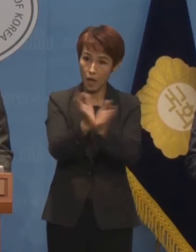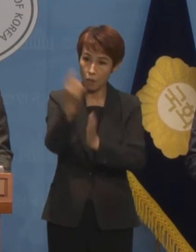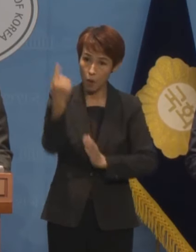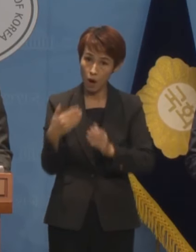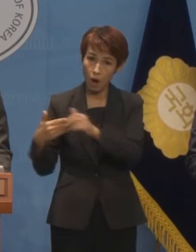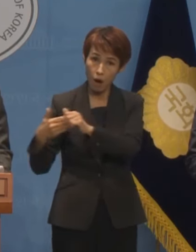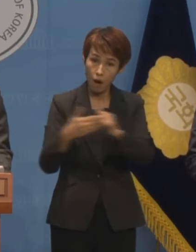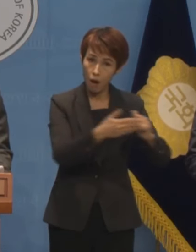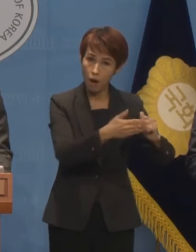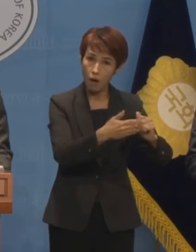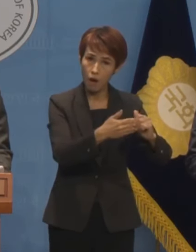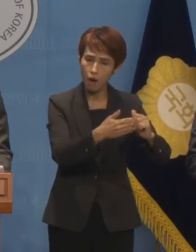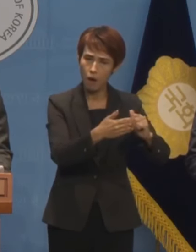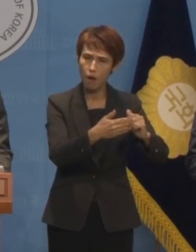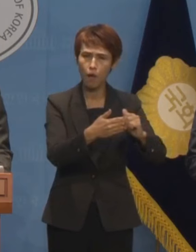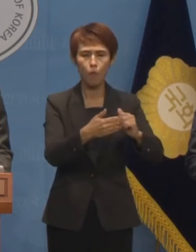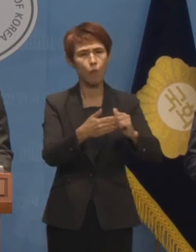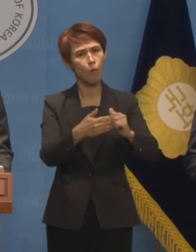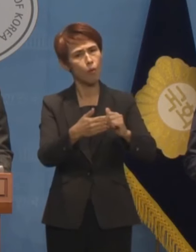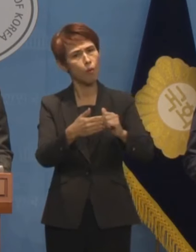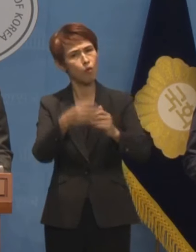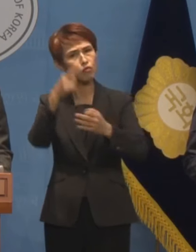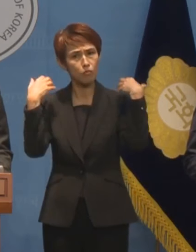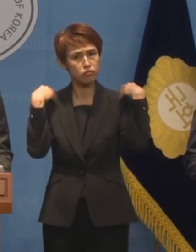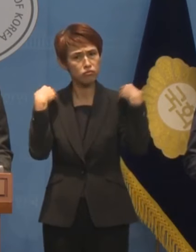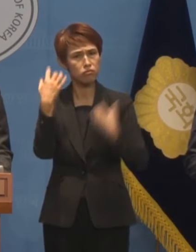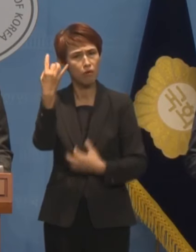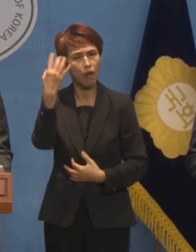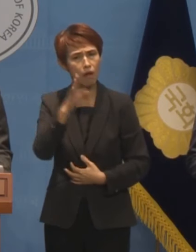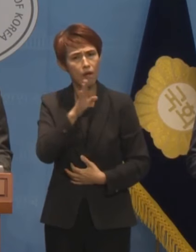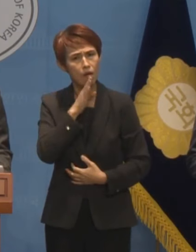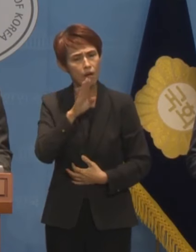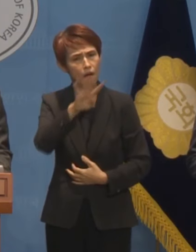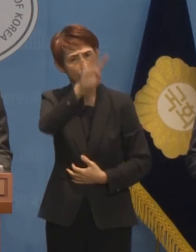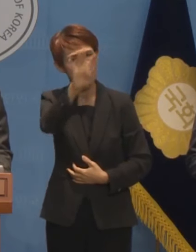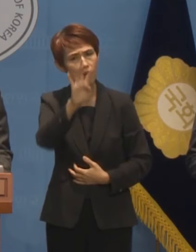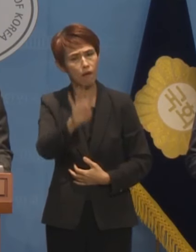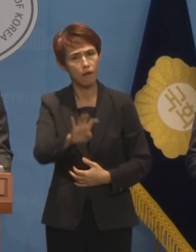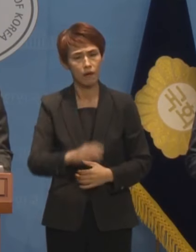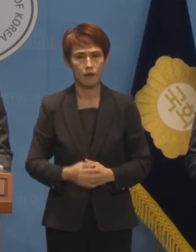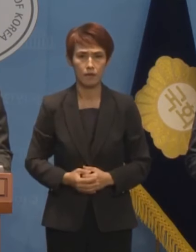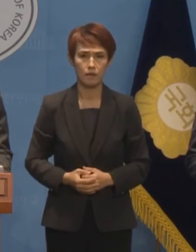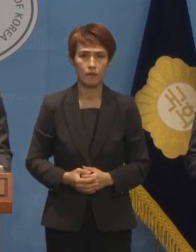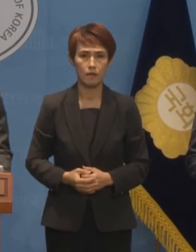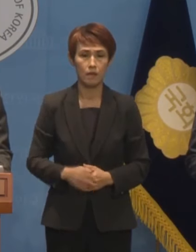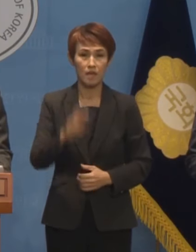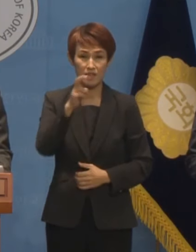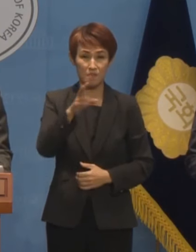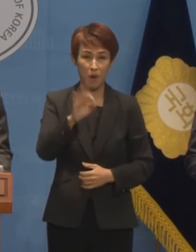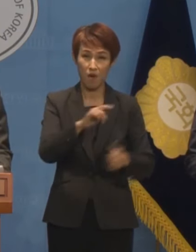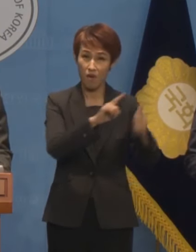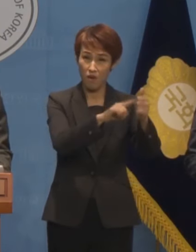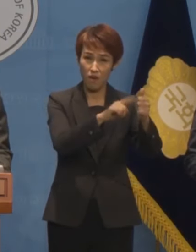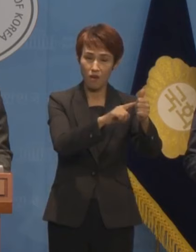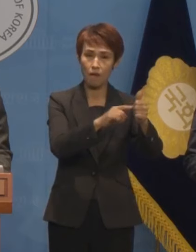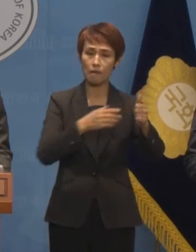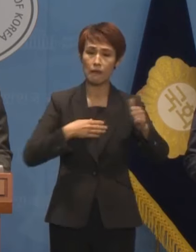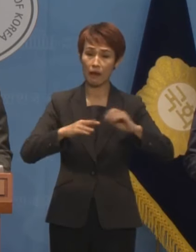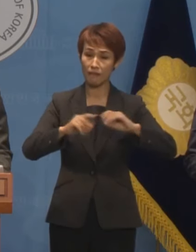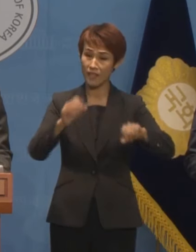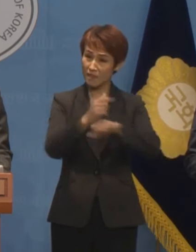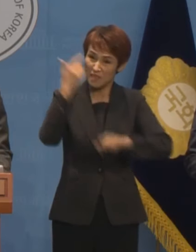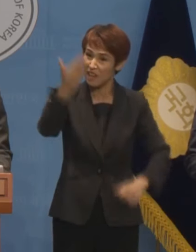하는 것이 윤석열 정부에선 통상적이 묻습니다. 또한 명 씨는 제가 땅 한 평